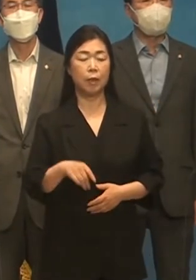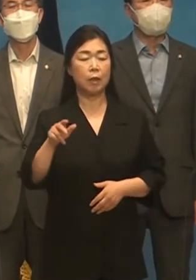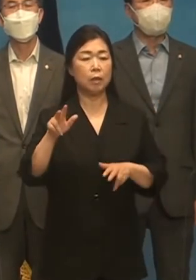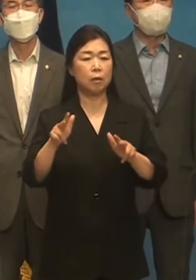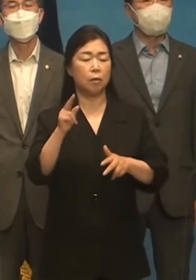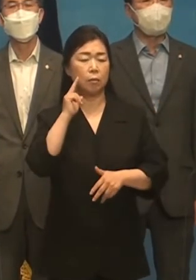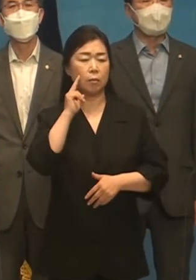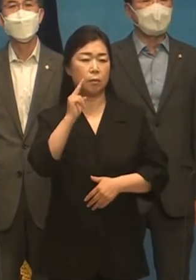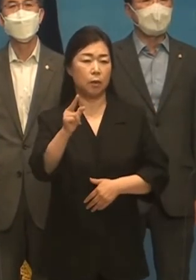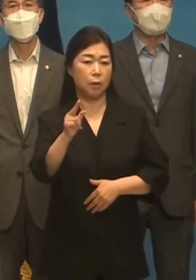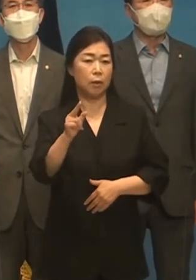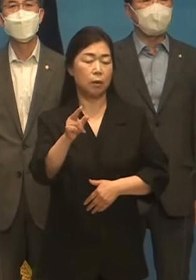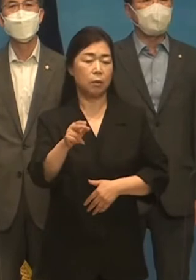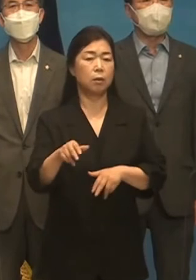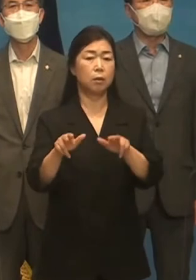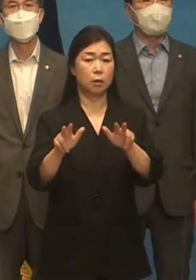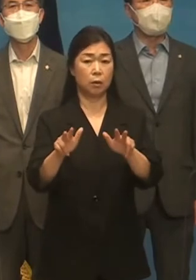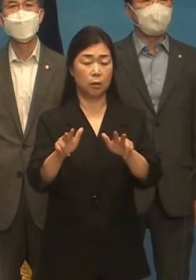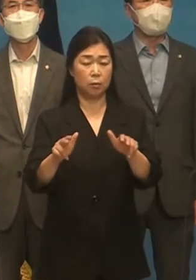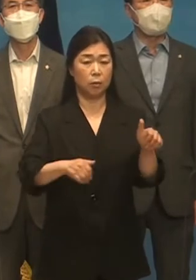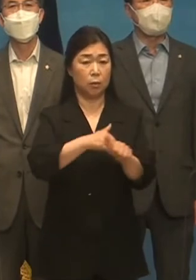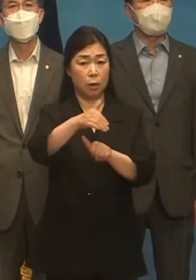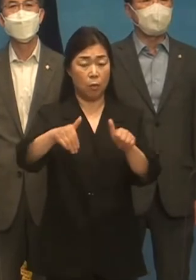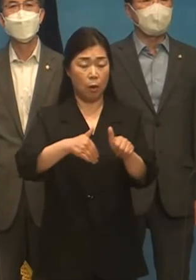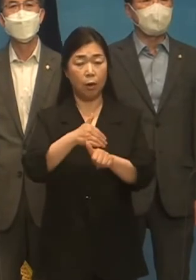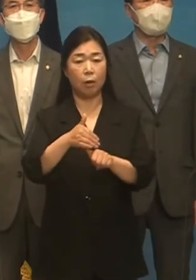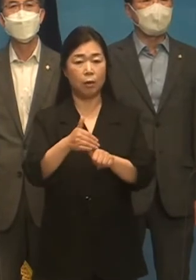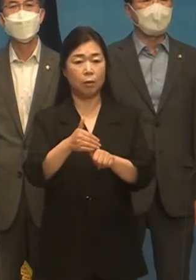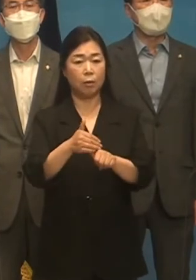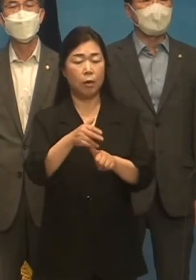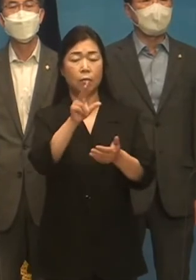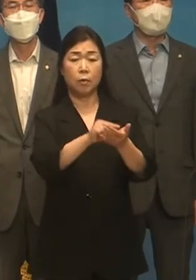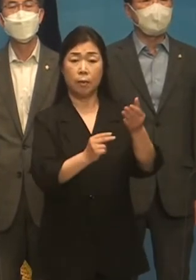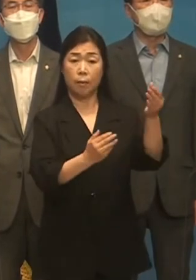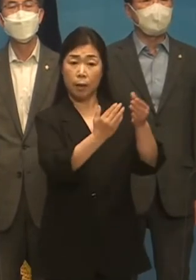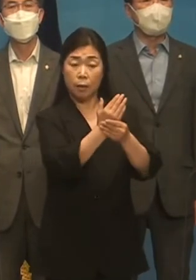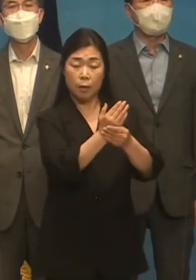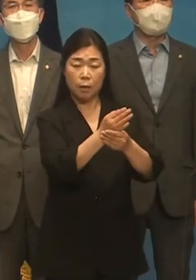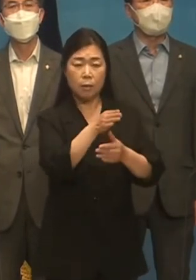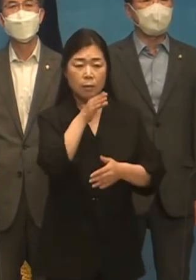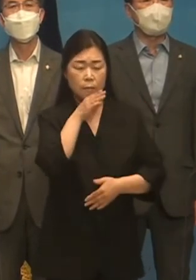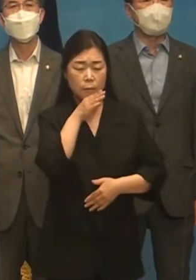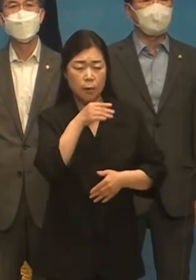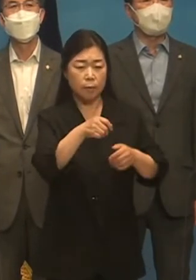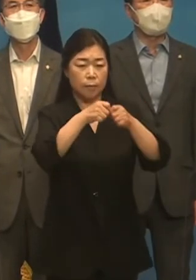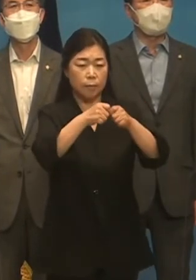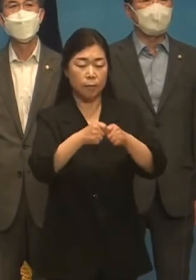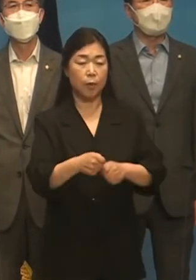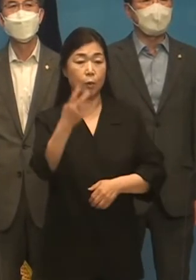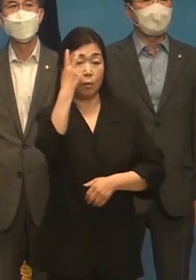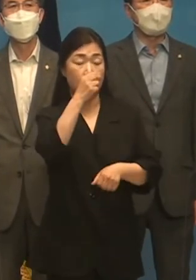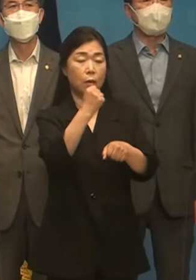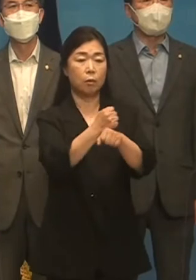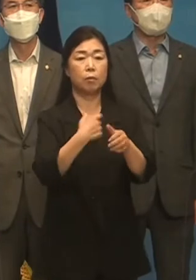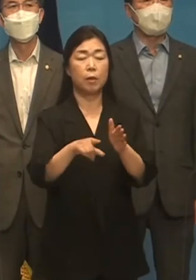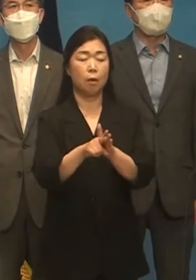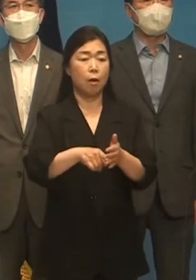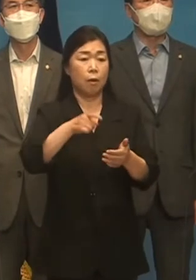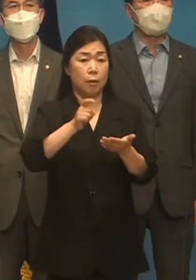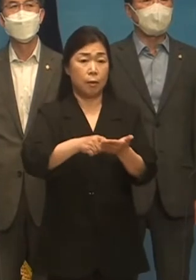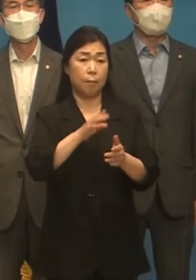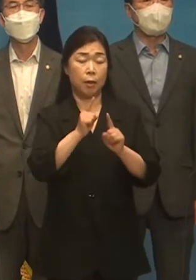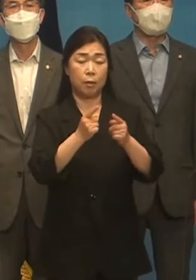이 엄청난 대형 게이트가 진실의 문이 열릴 수 있도록